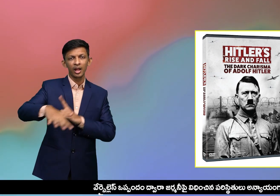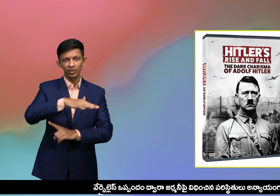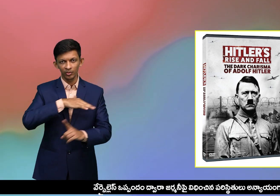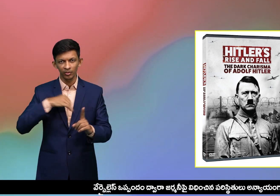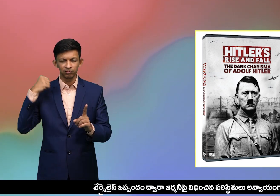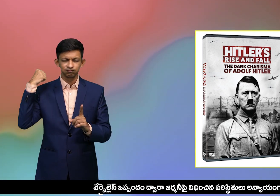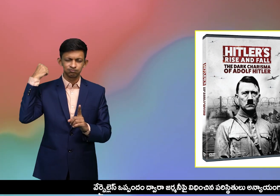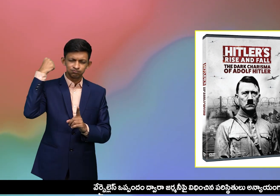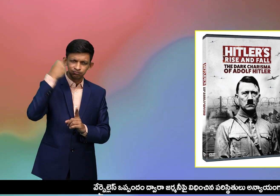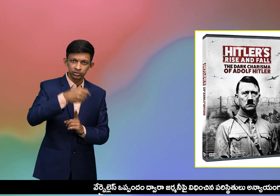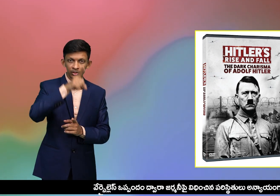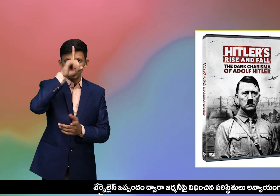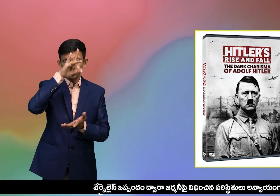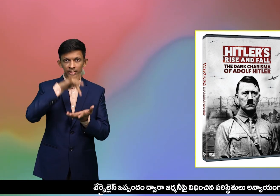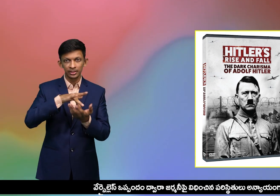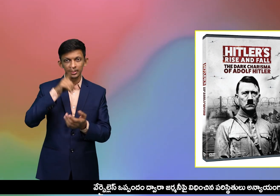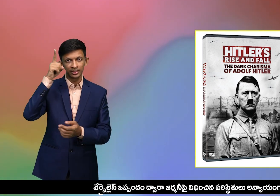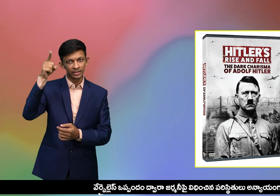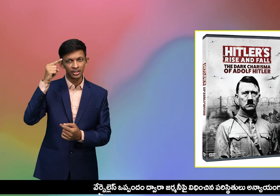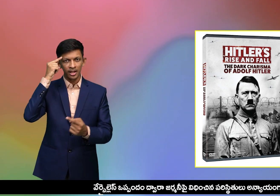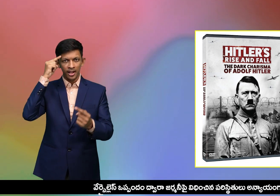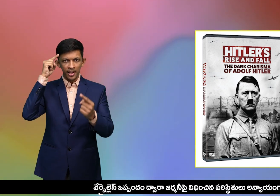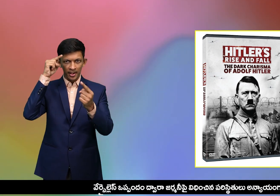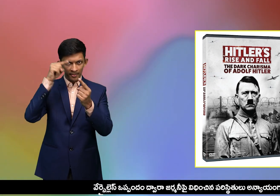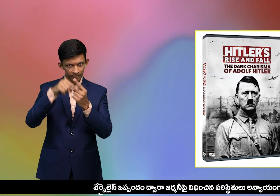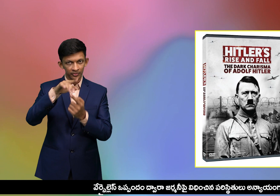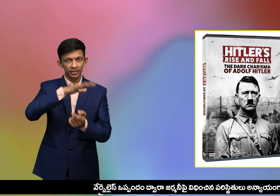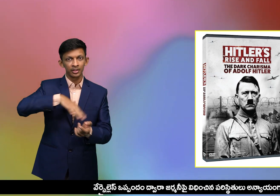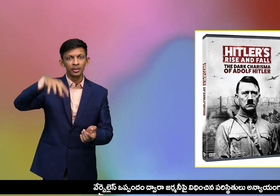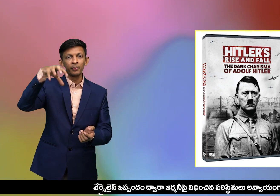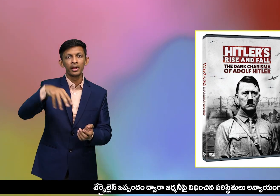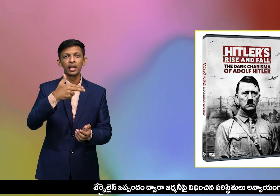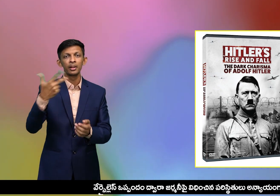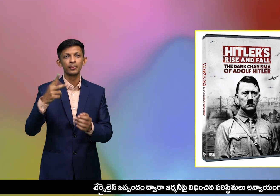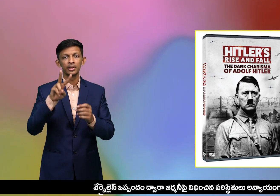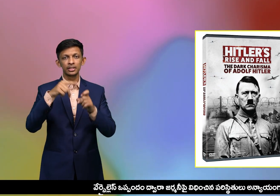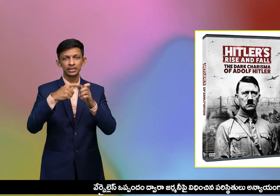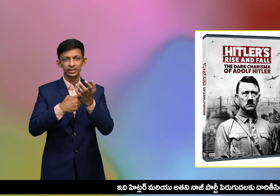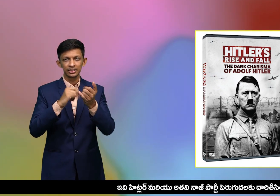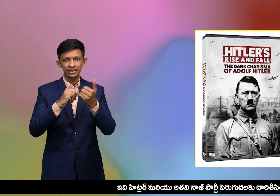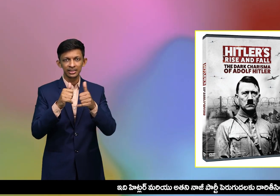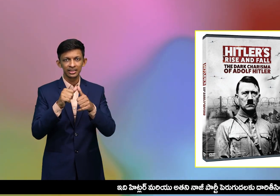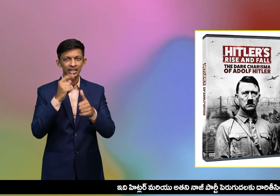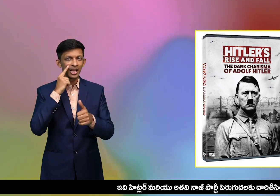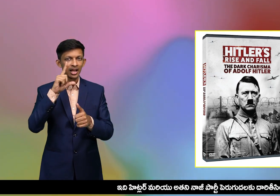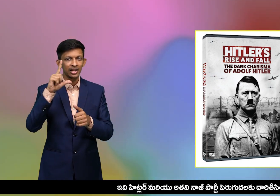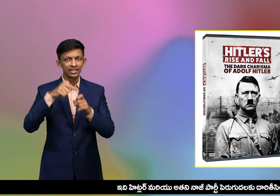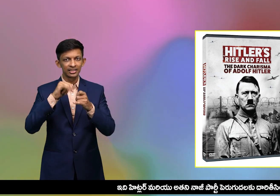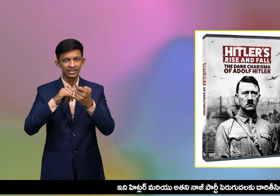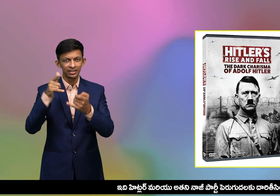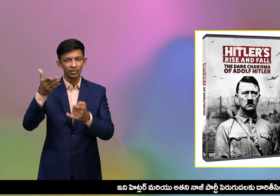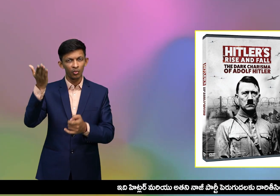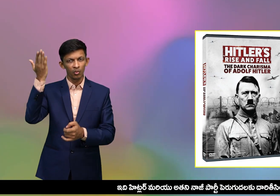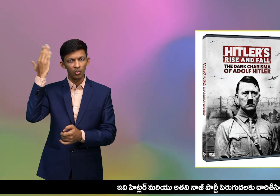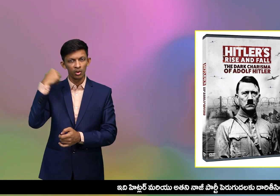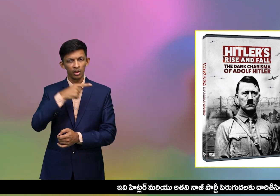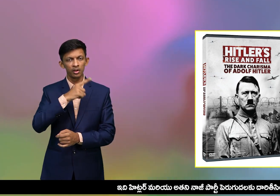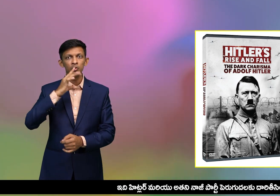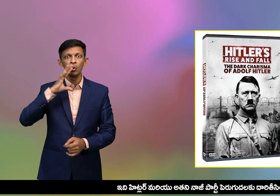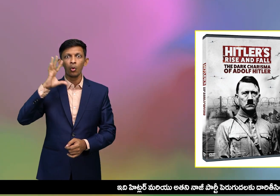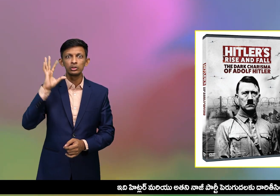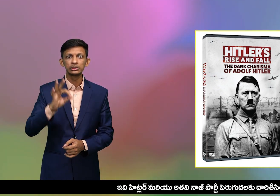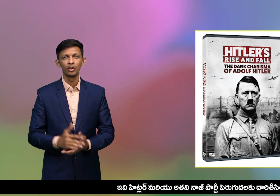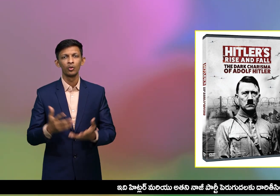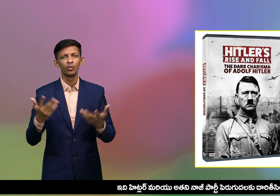వెర్సైలెస్ ఒప్పందం ద్వారా జర్మనీపై విధించిన పరిస్థితులు అన్యాయంగా ఉన్నాయి. ఇది హిట్లర్ మరియు అతని నాజీ